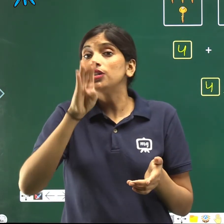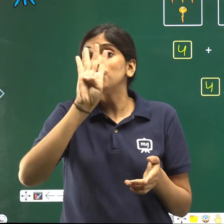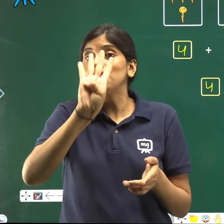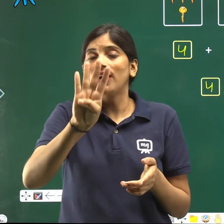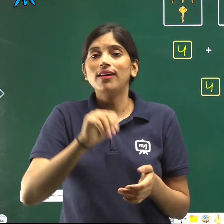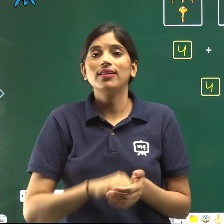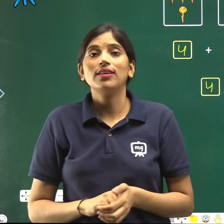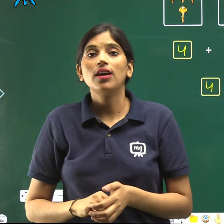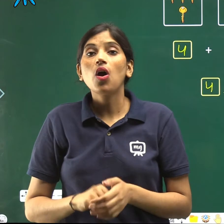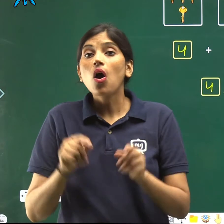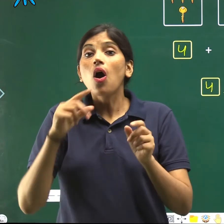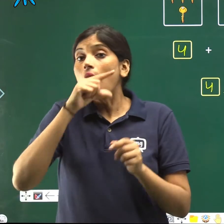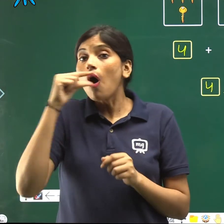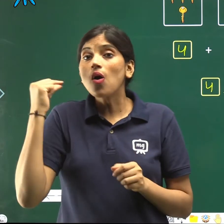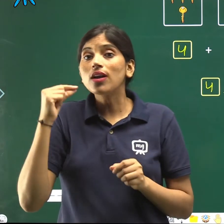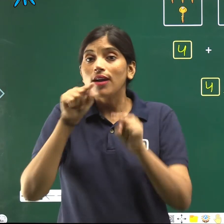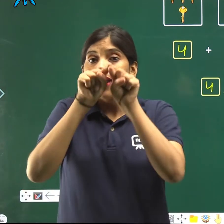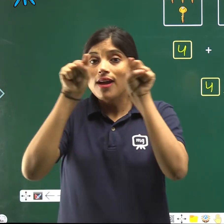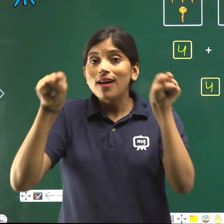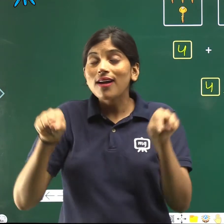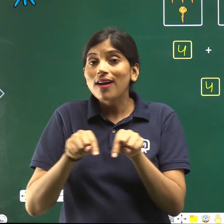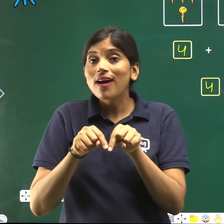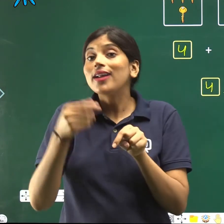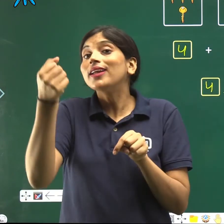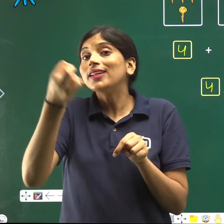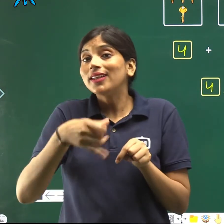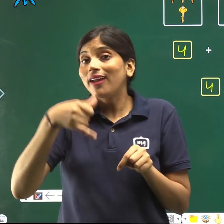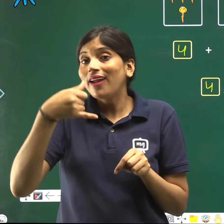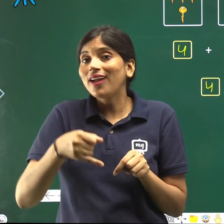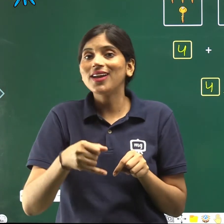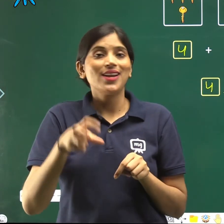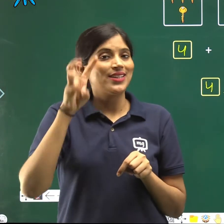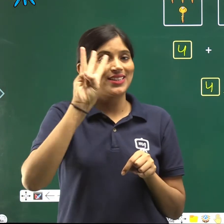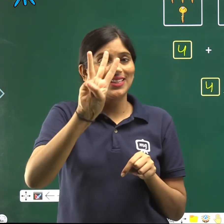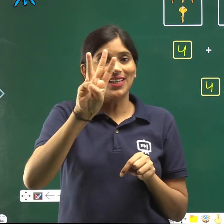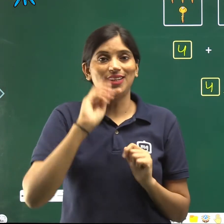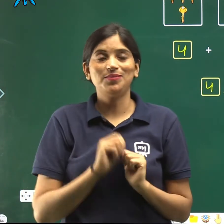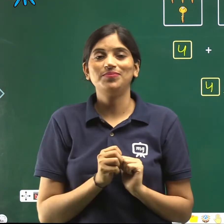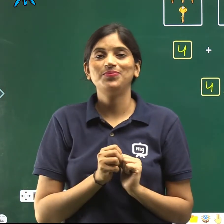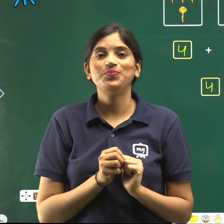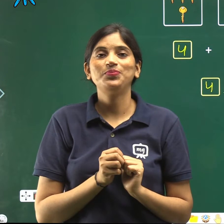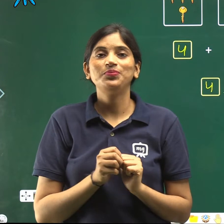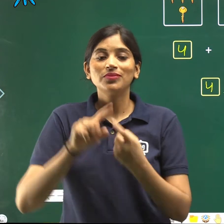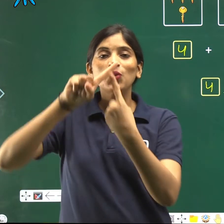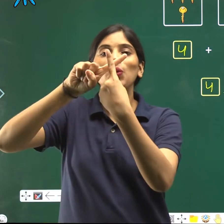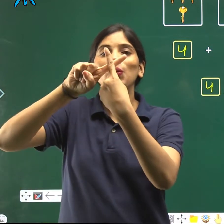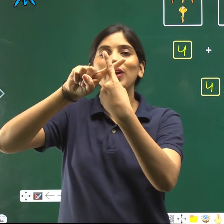4। और खाने कितने हैं? 3। तो